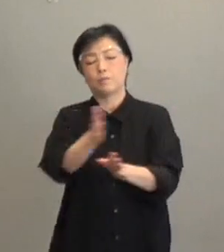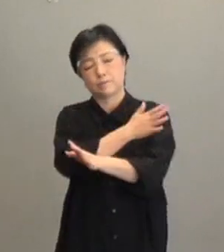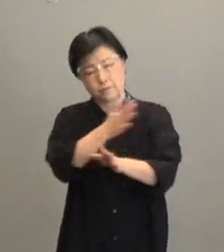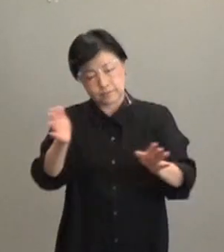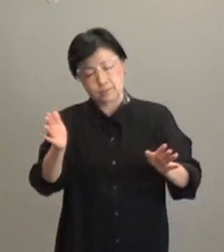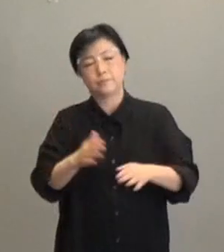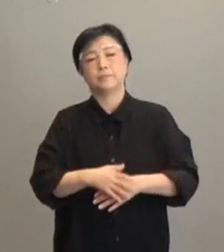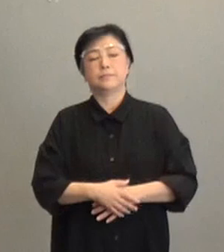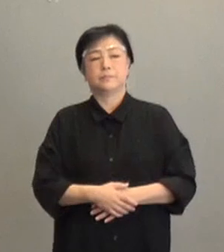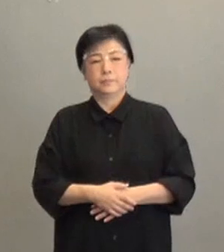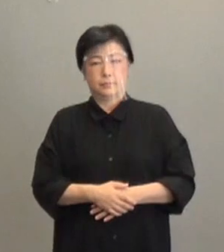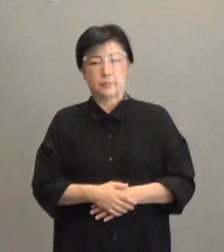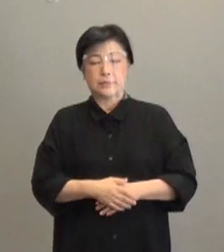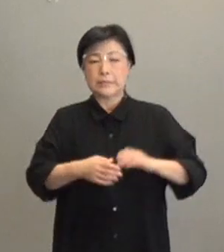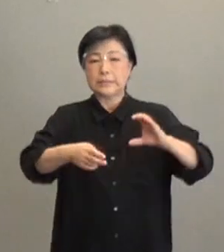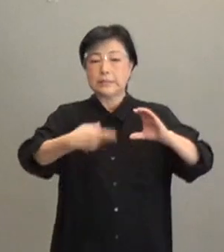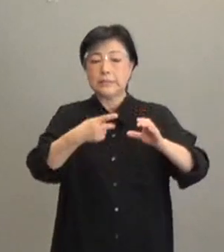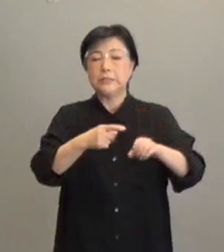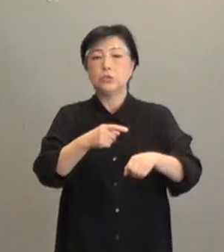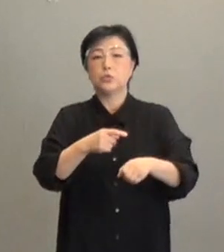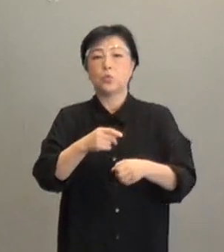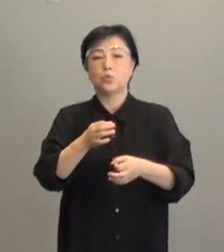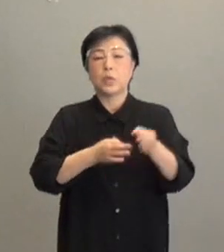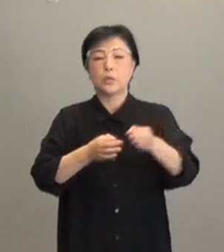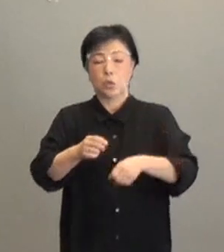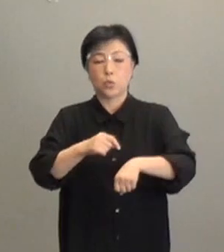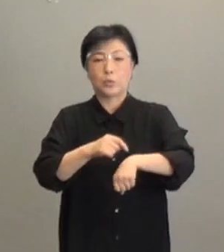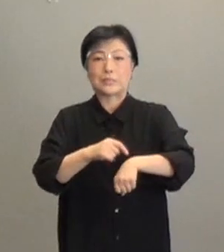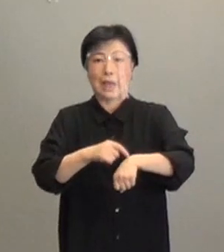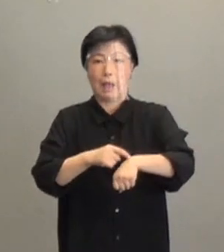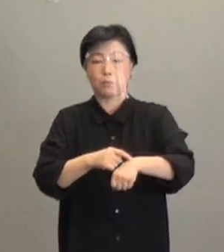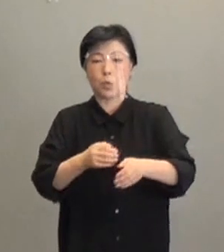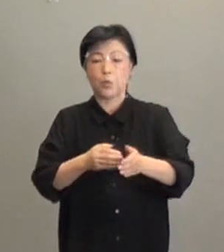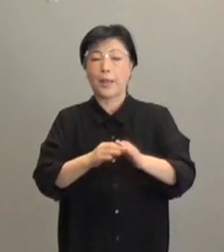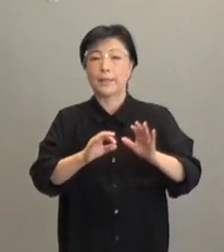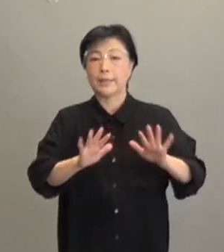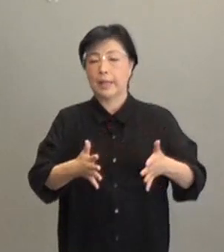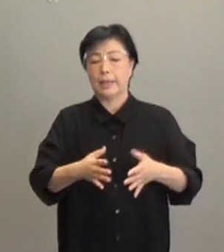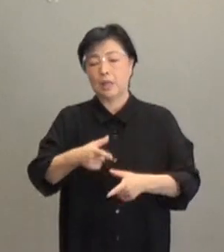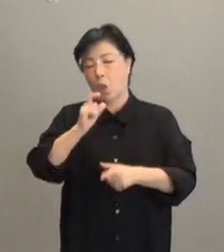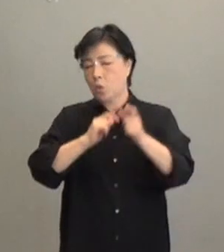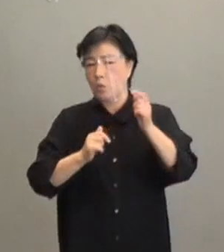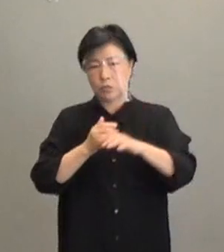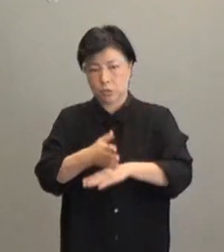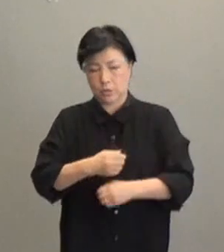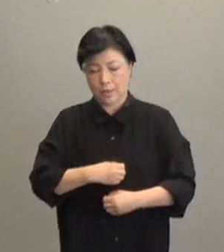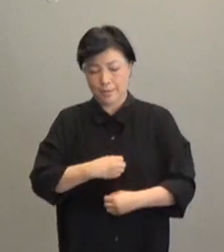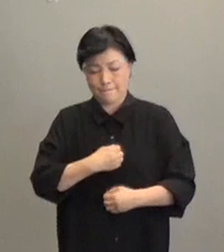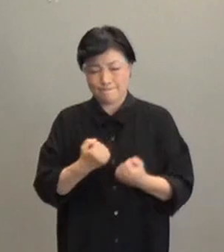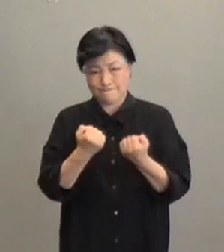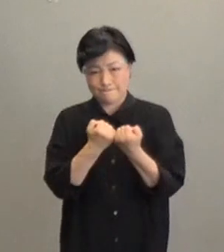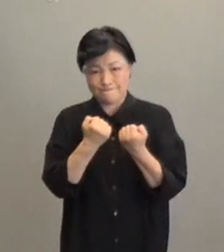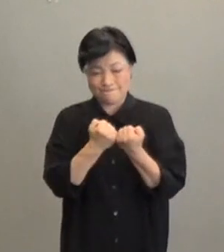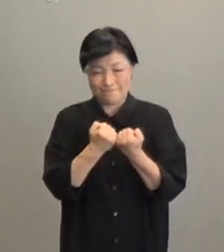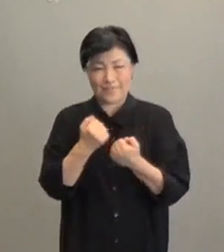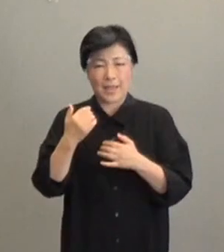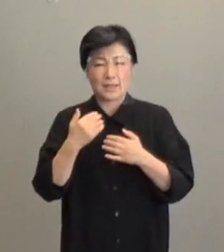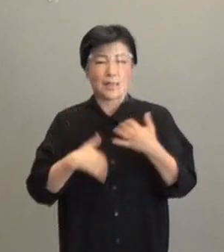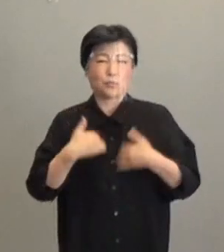。飲食店での時間制限などはなくなりますが、深酒をせず節度を守って楽しみ